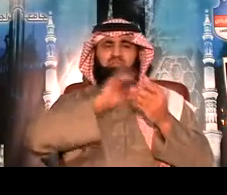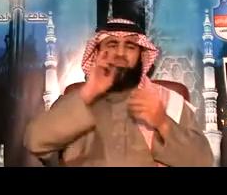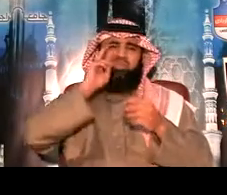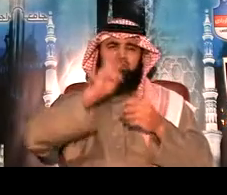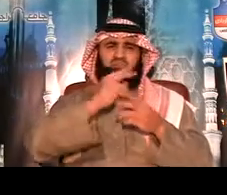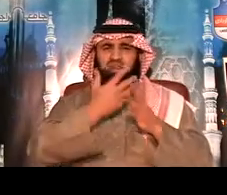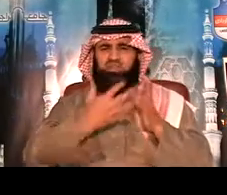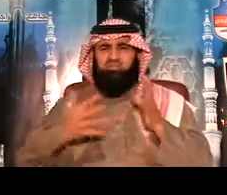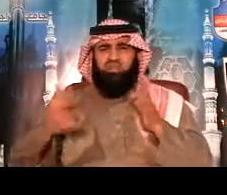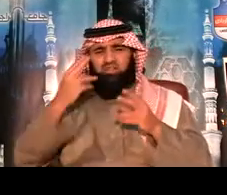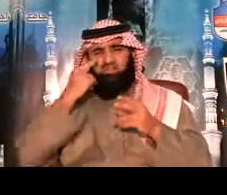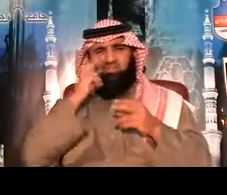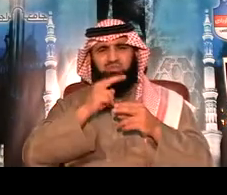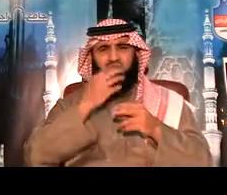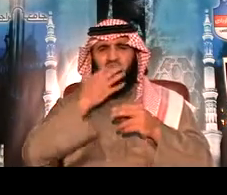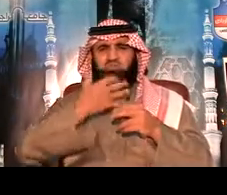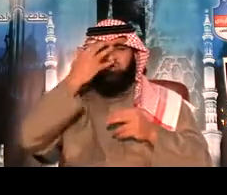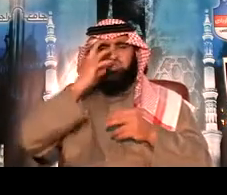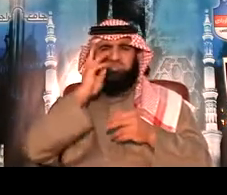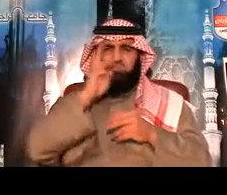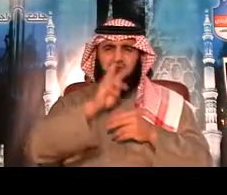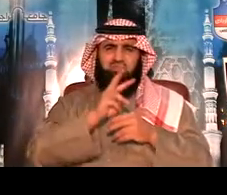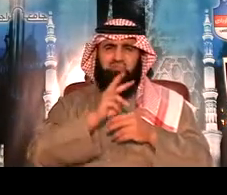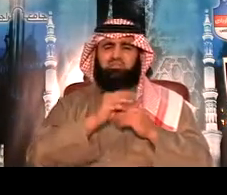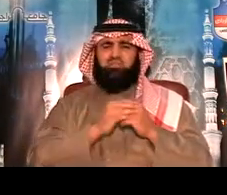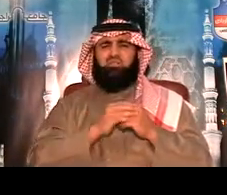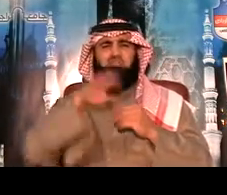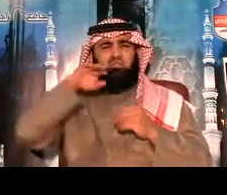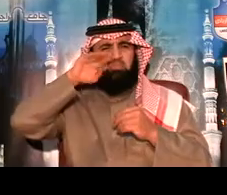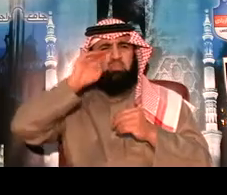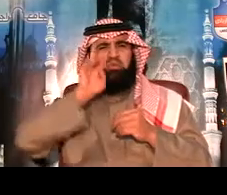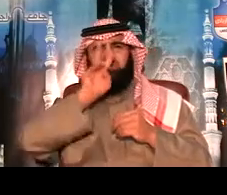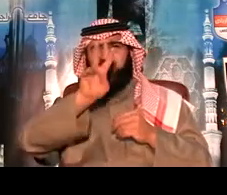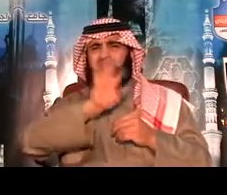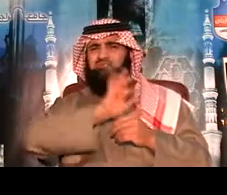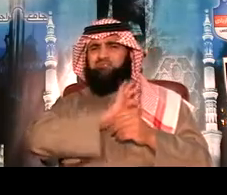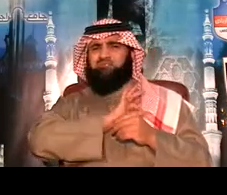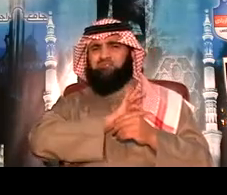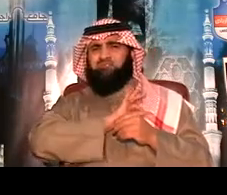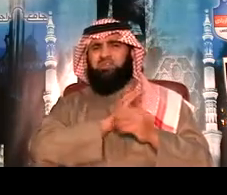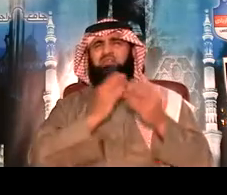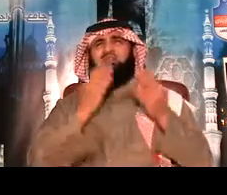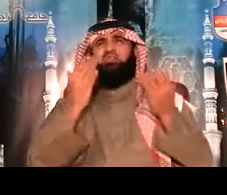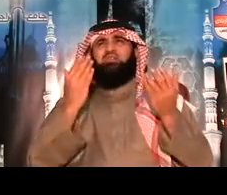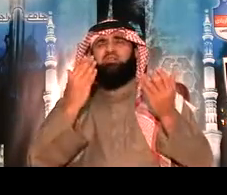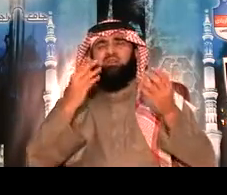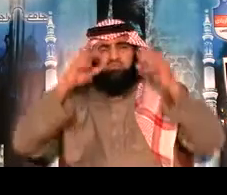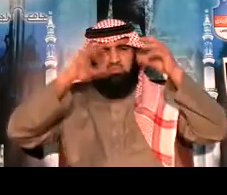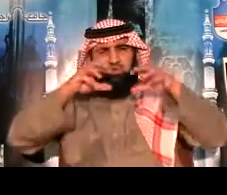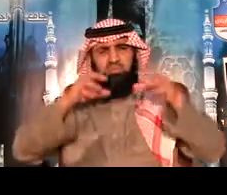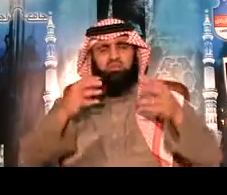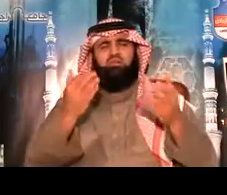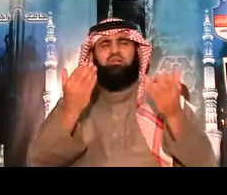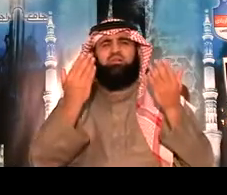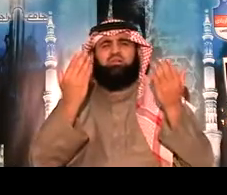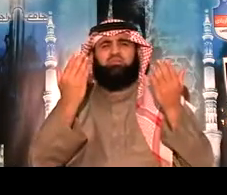الرضع والشيوخ الركع والبهائم الرتع. اللهم أغثنا،